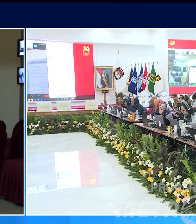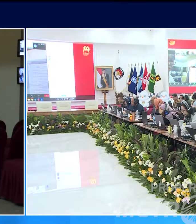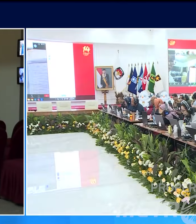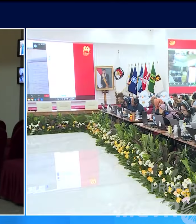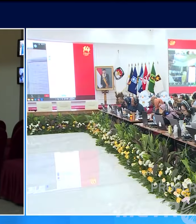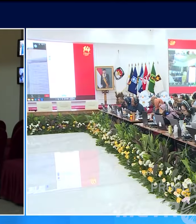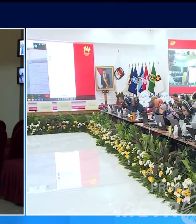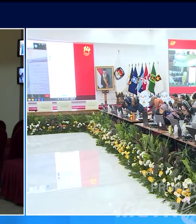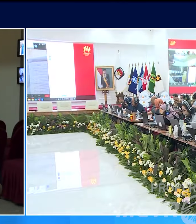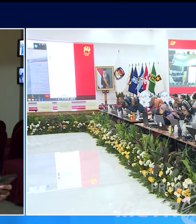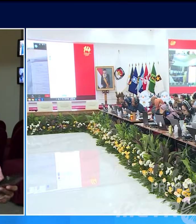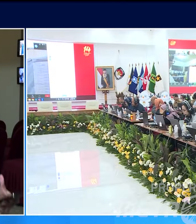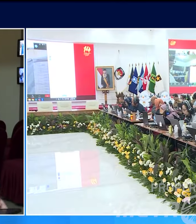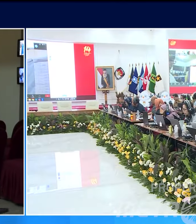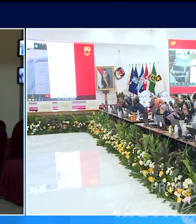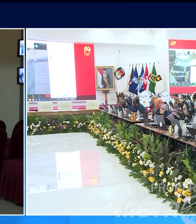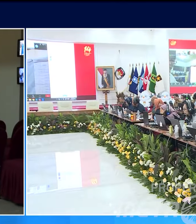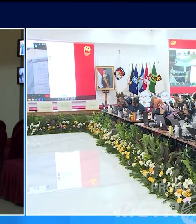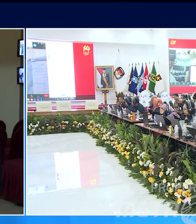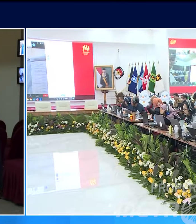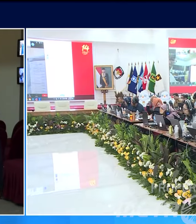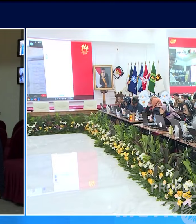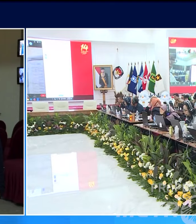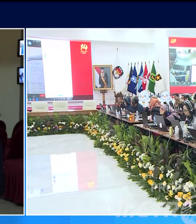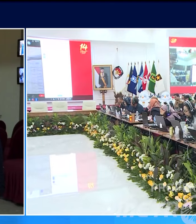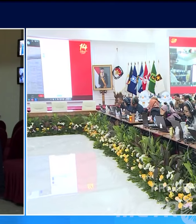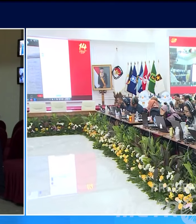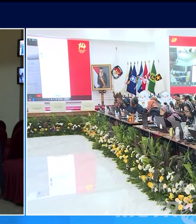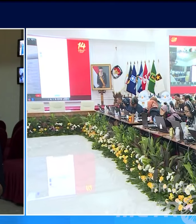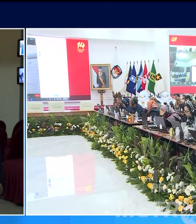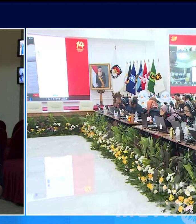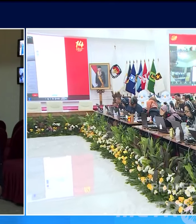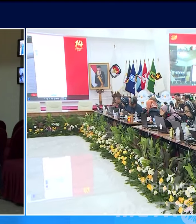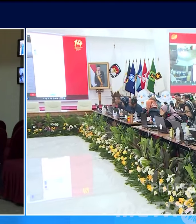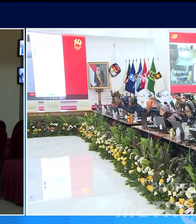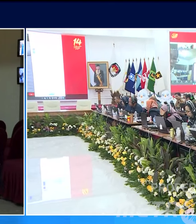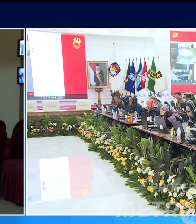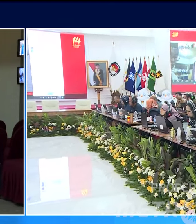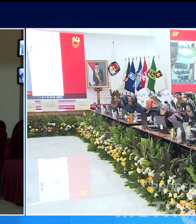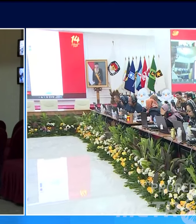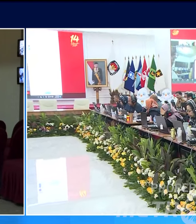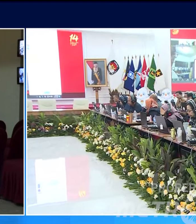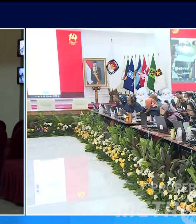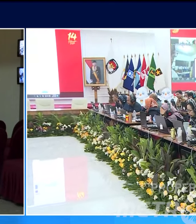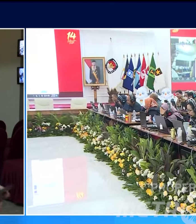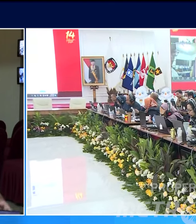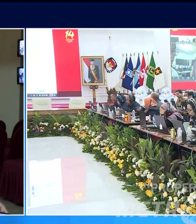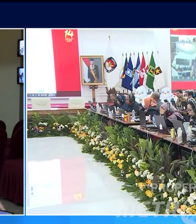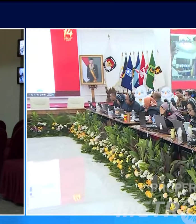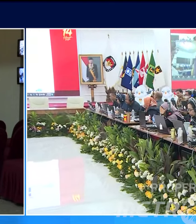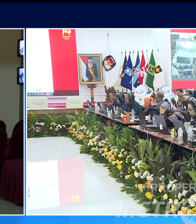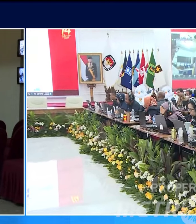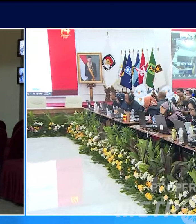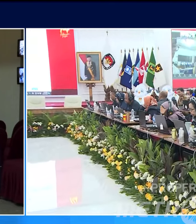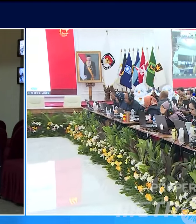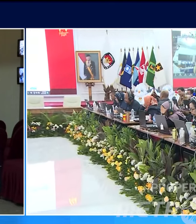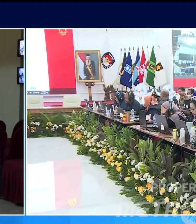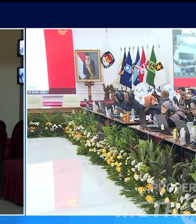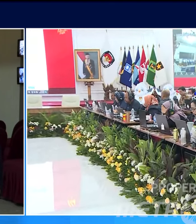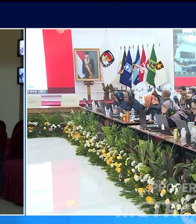simultan dilakukan, sehingga tetapi tahapan penghitungan suara ini pun sudah dilakukan oleh KPU RI sejak 15 Februari hingga